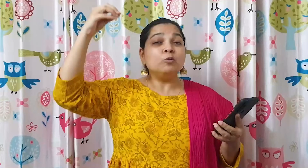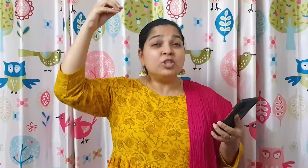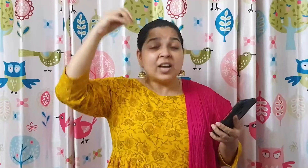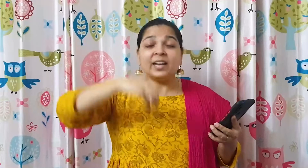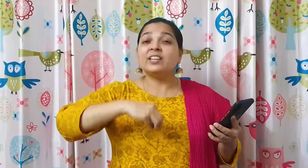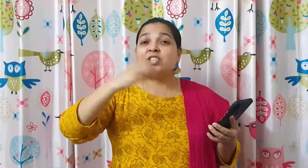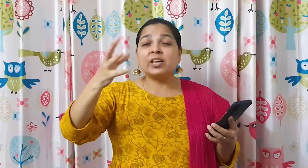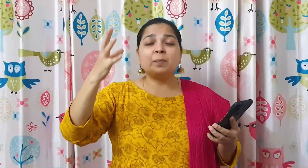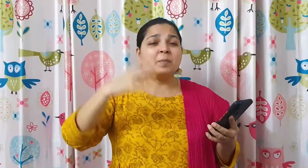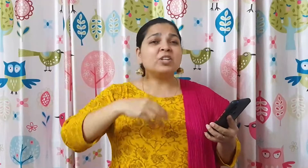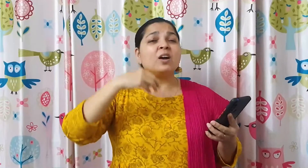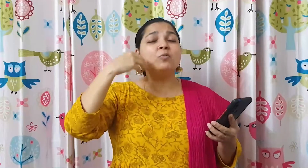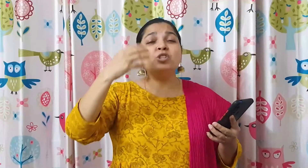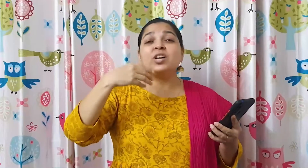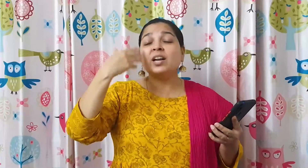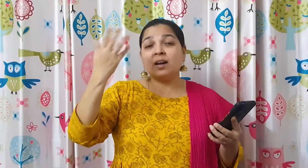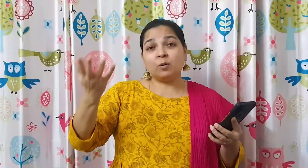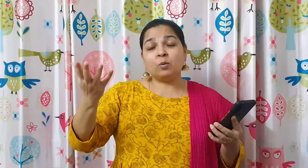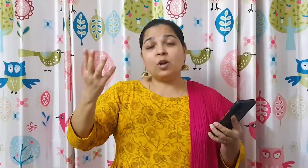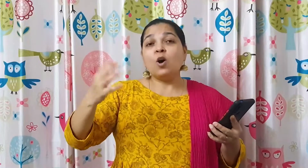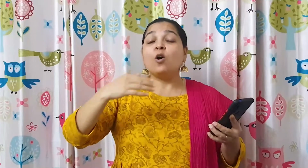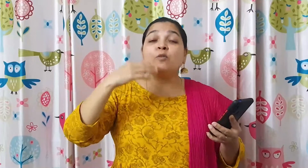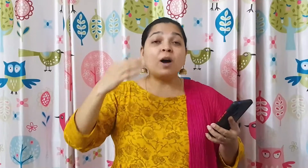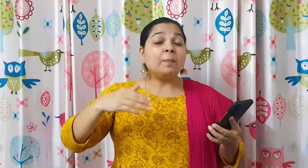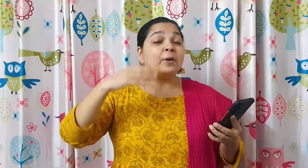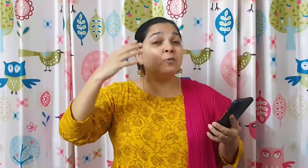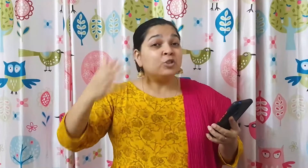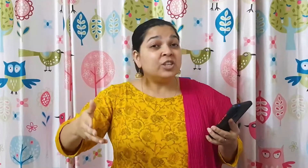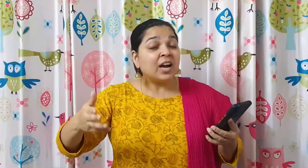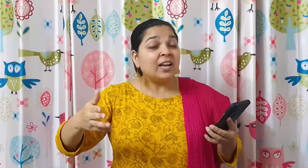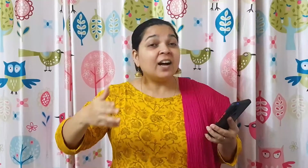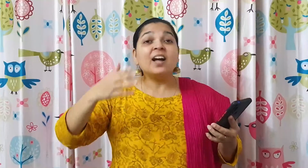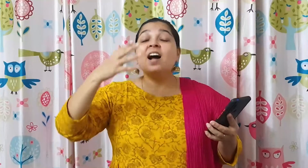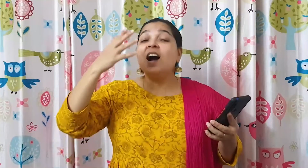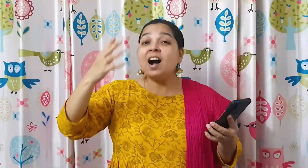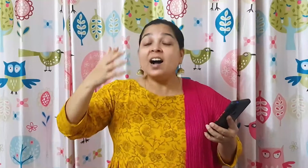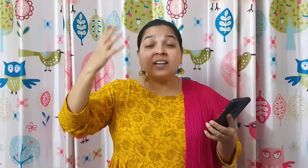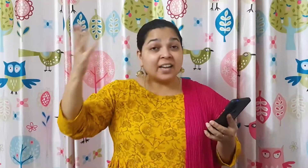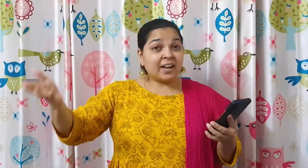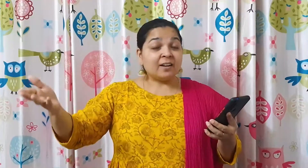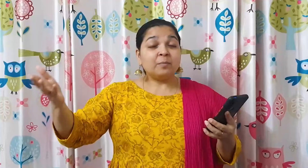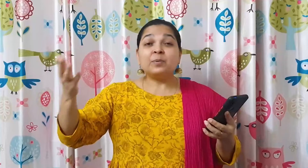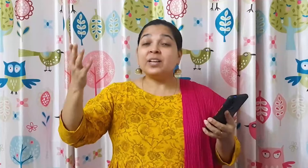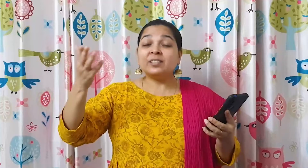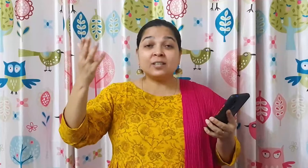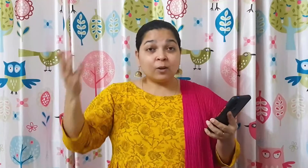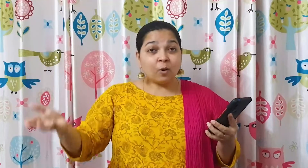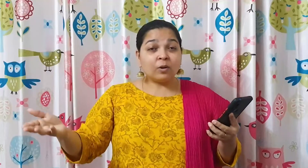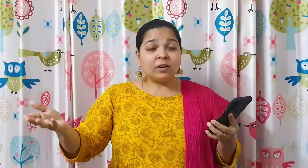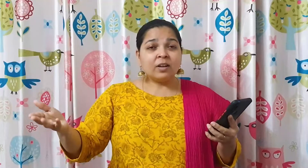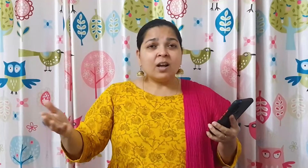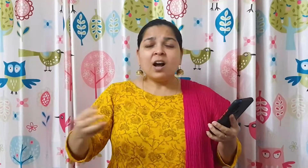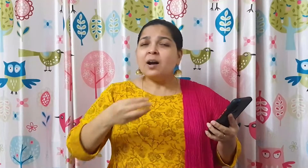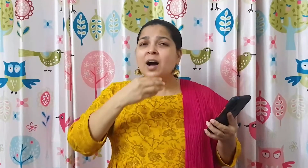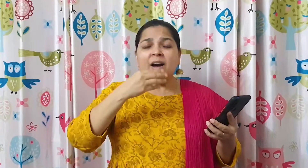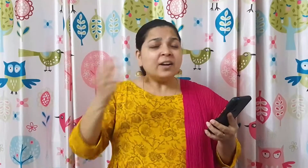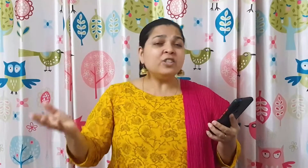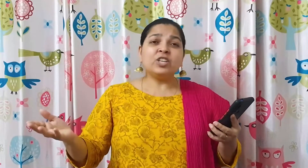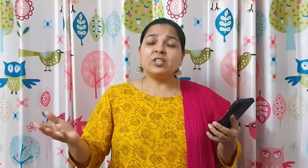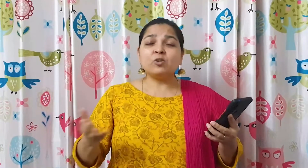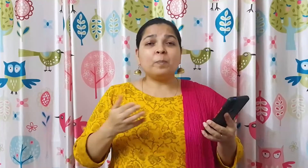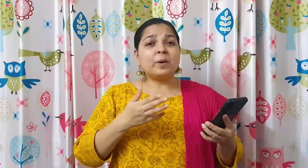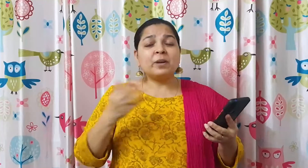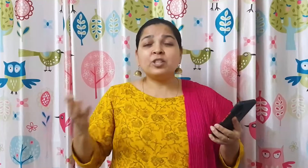কল্পনাত, আৰু সেয়া সকলোখিনি সৃষ্টি হ'ল। ঈশ্বৰে ৰাতি আৰু দিনক পৃথক কৰিলে, দিনৰ